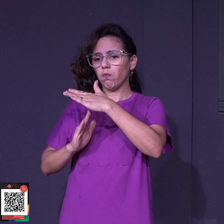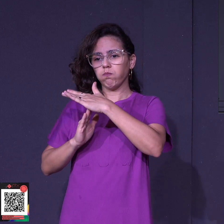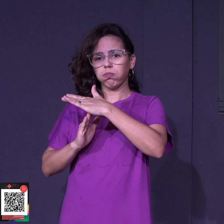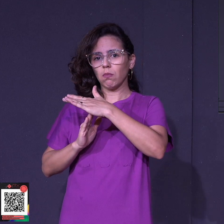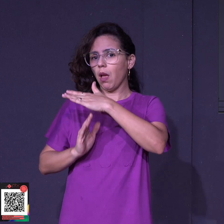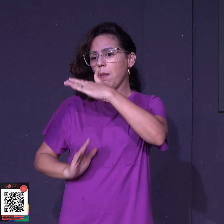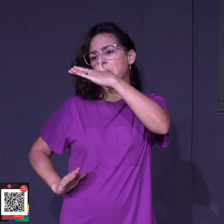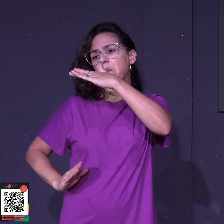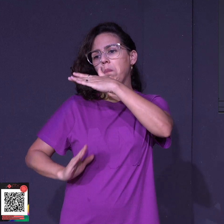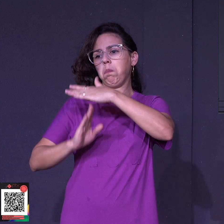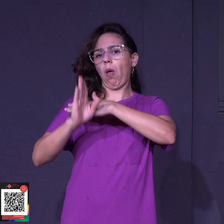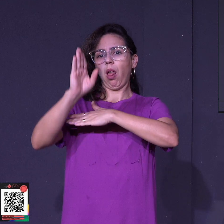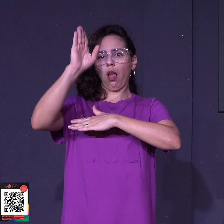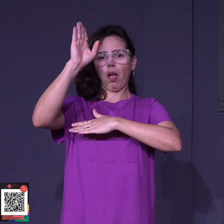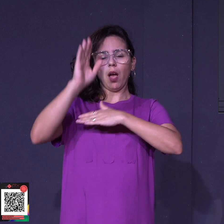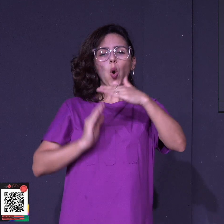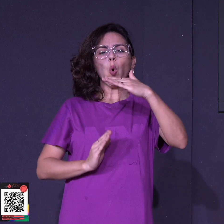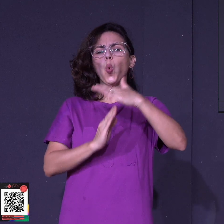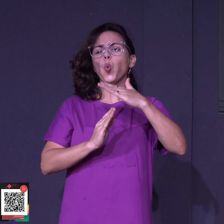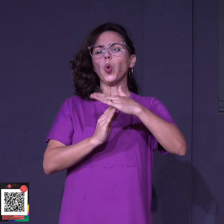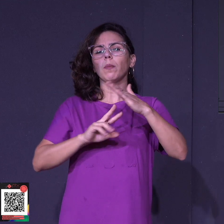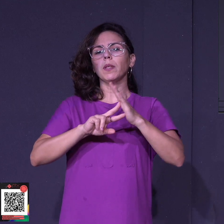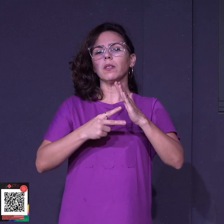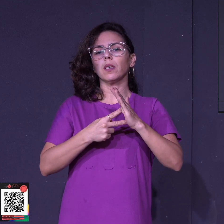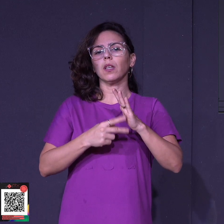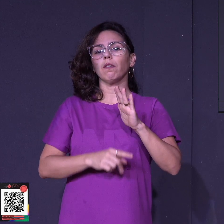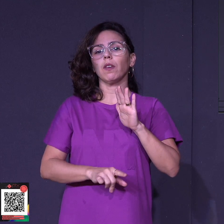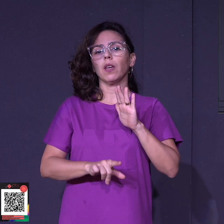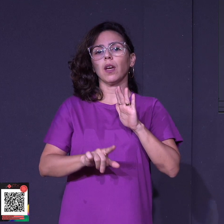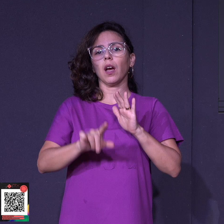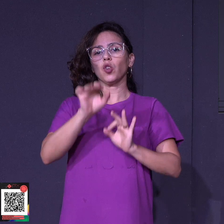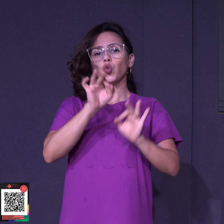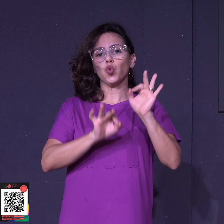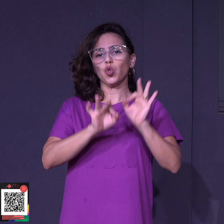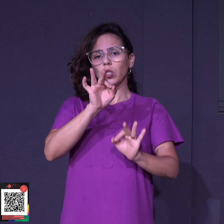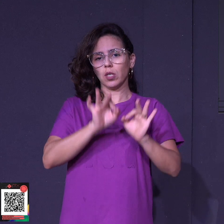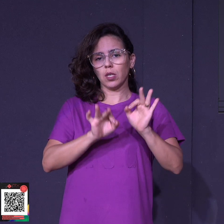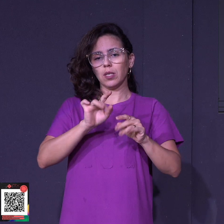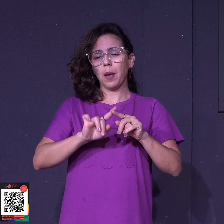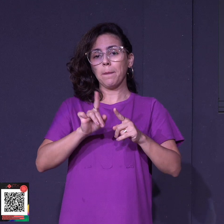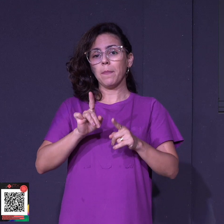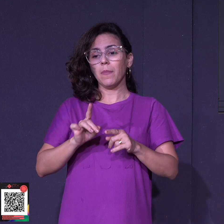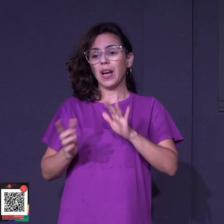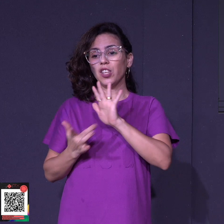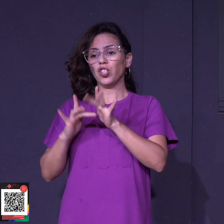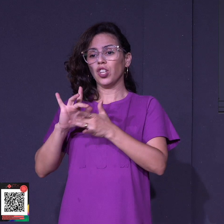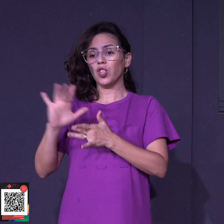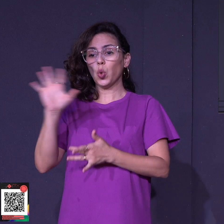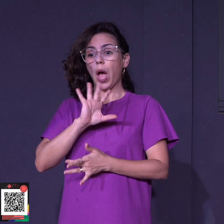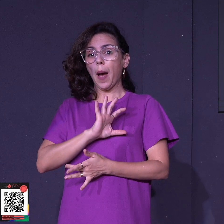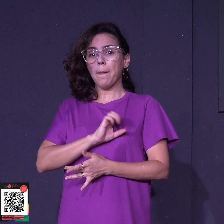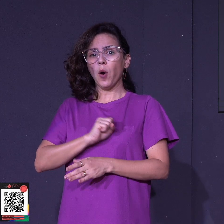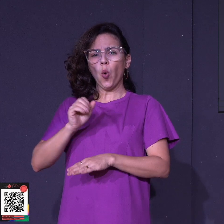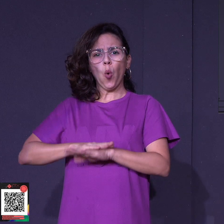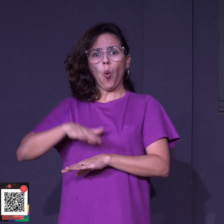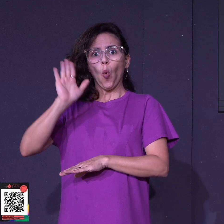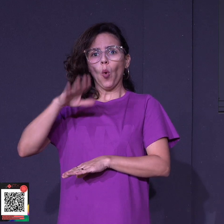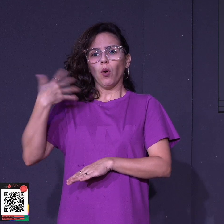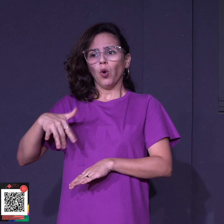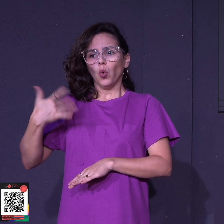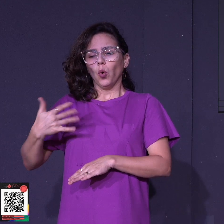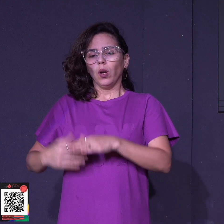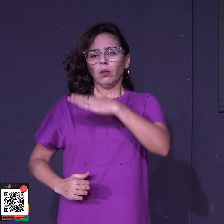Não somente pela sua obra na cruz, mas na sua vida diária. Em sua prática, em seu